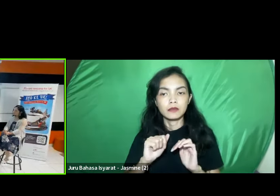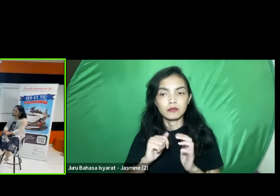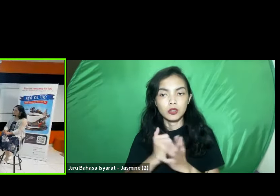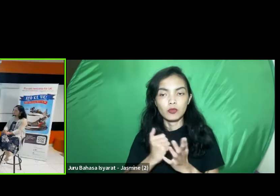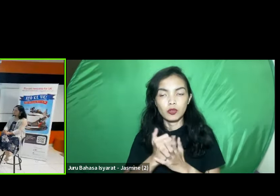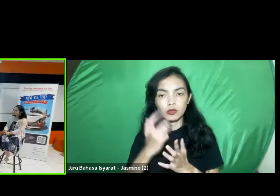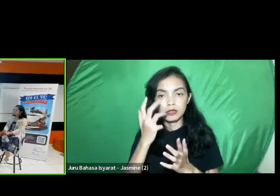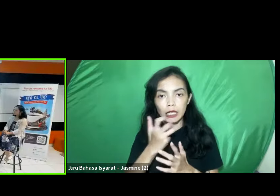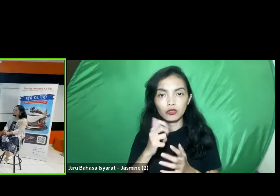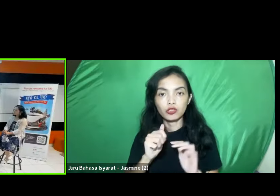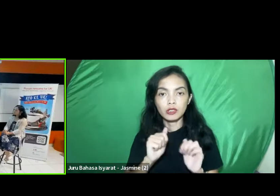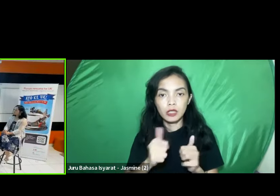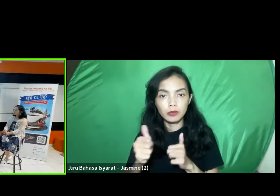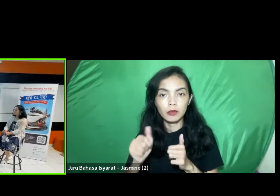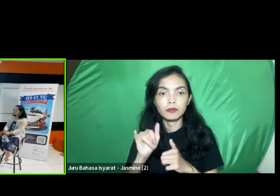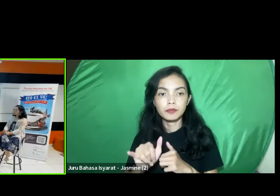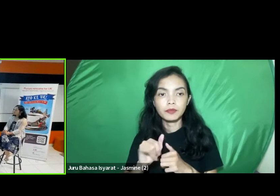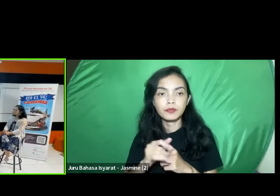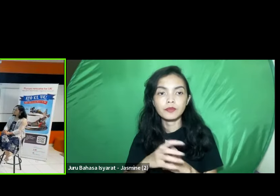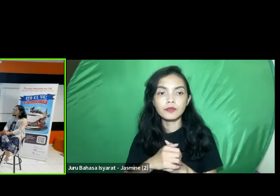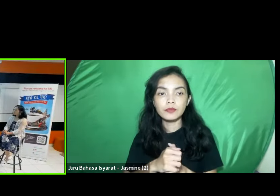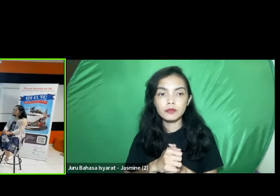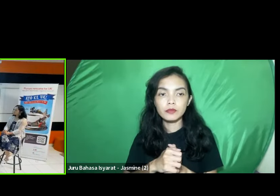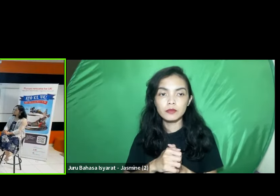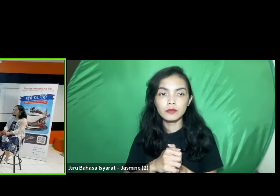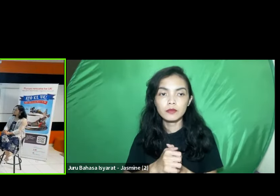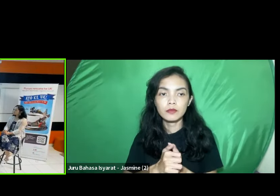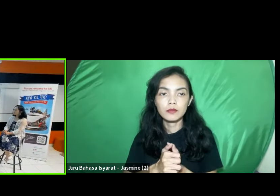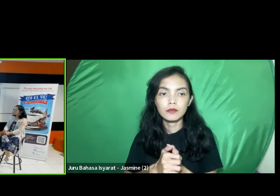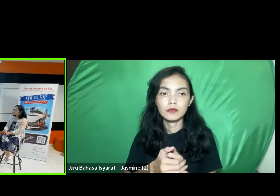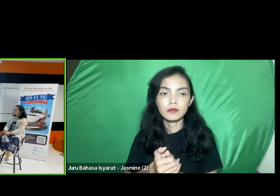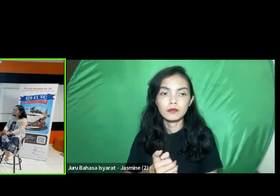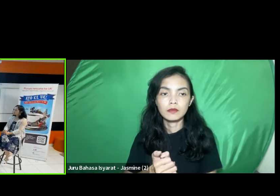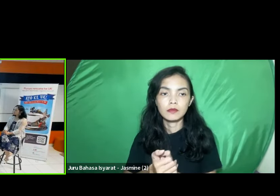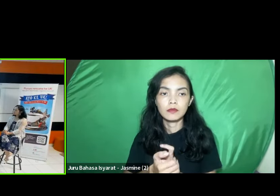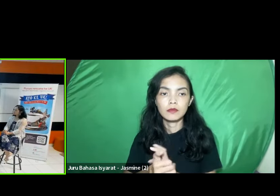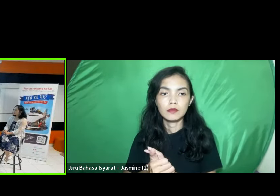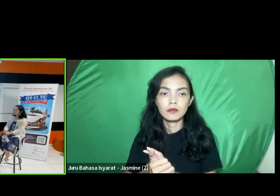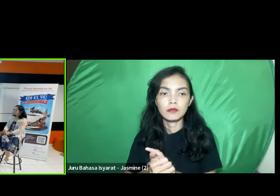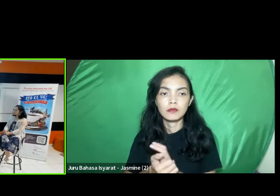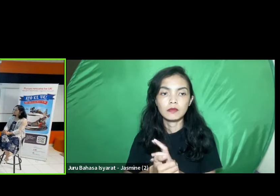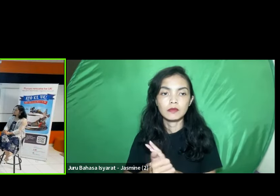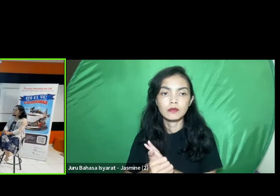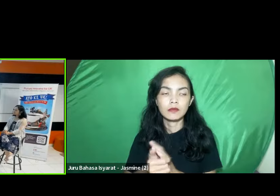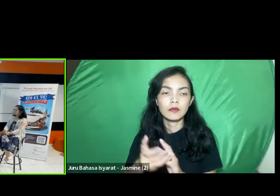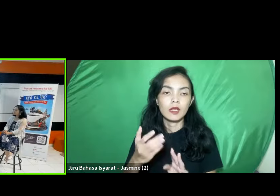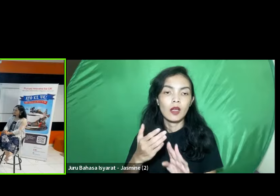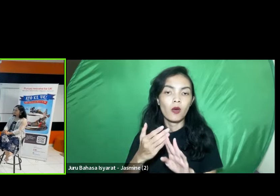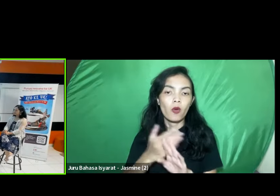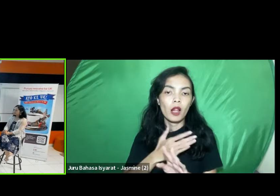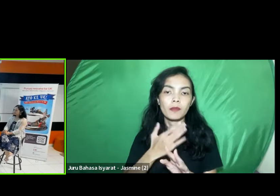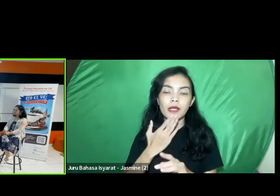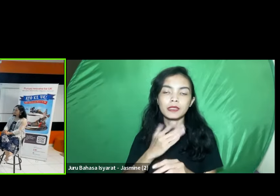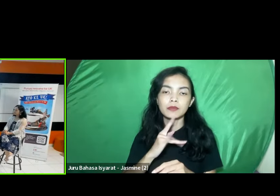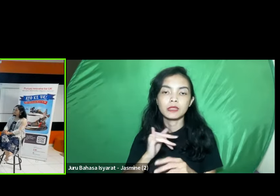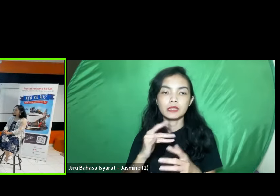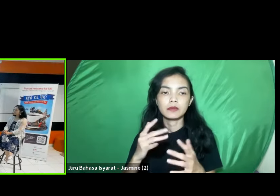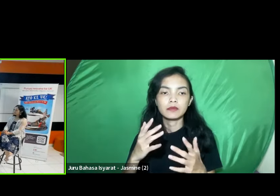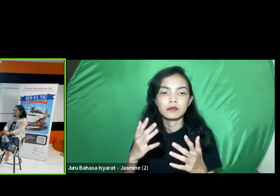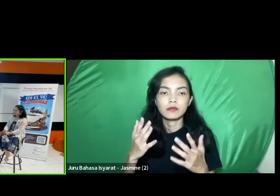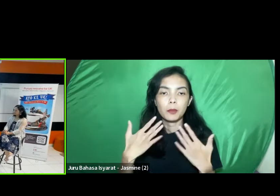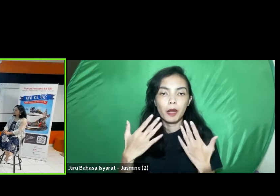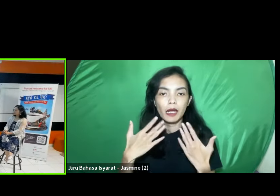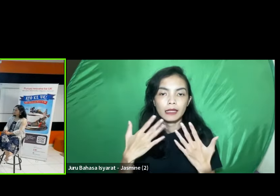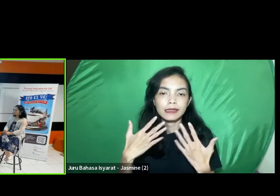eh lalu yang yang juga terjadi nanti di awalnya Biasanya kita ice breaking aja ya ras kita Engak enggak